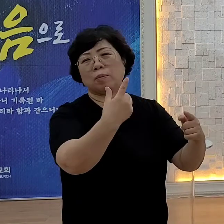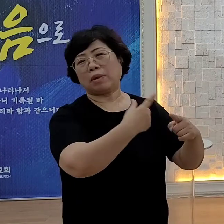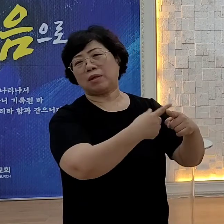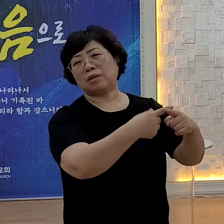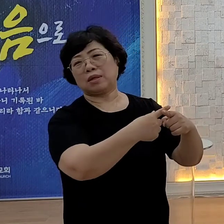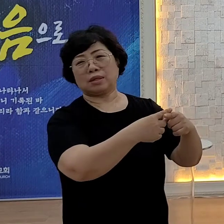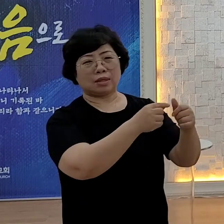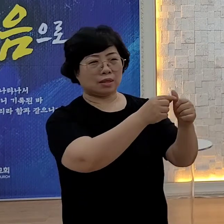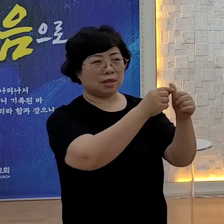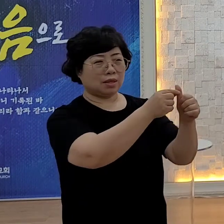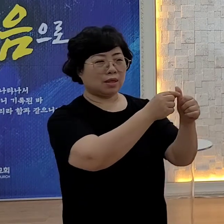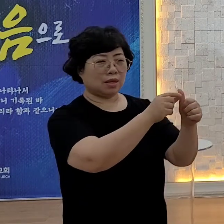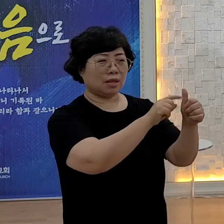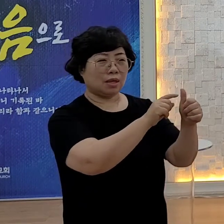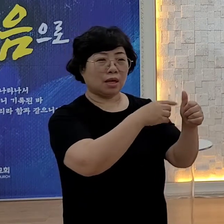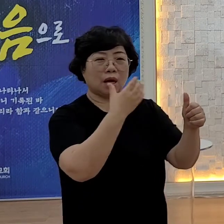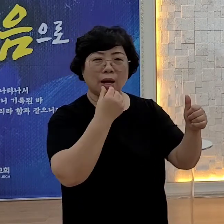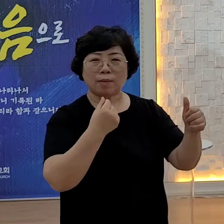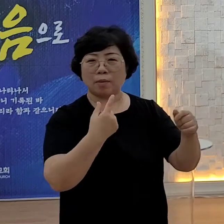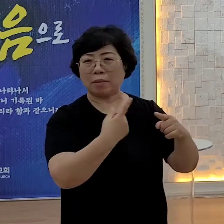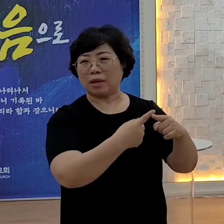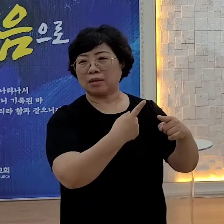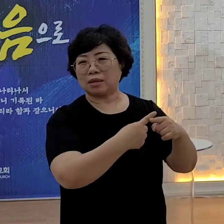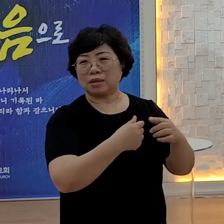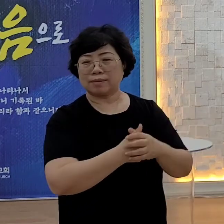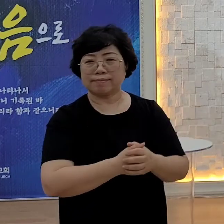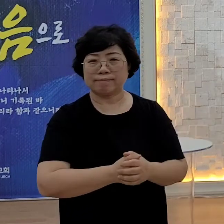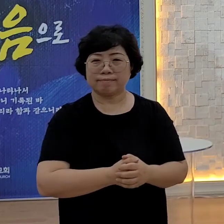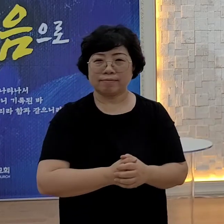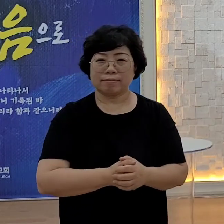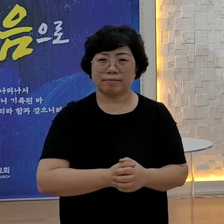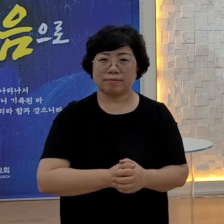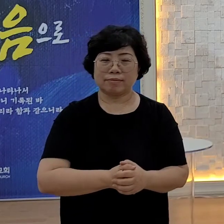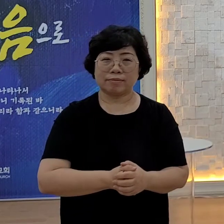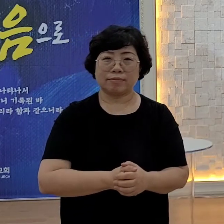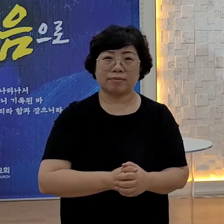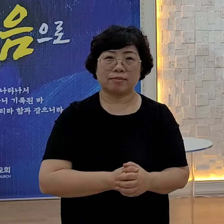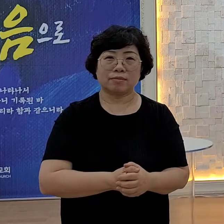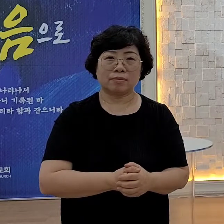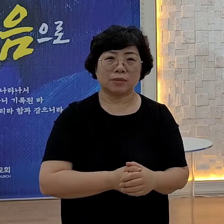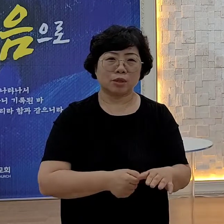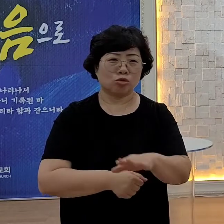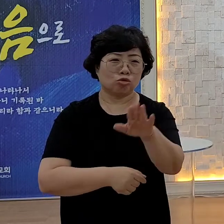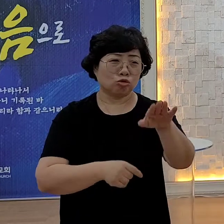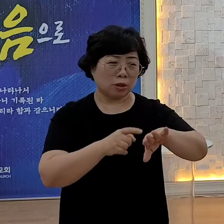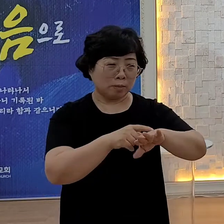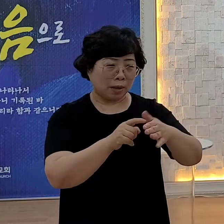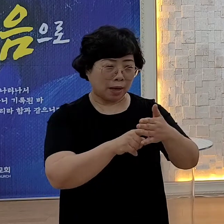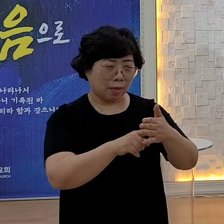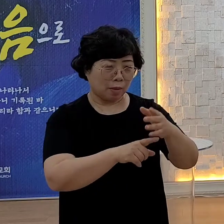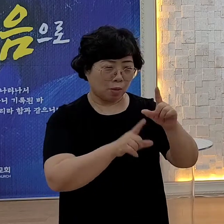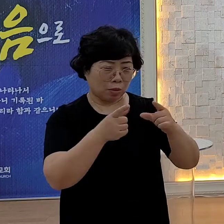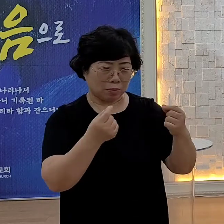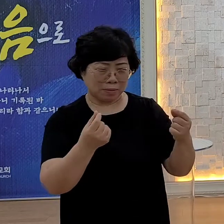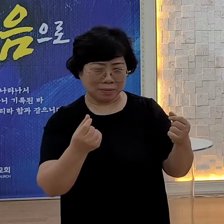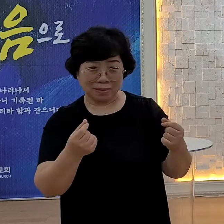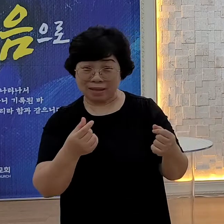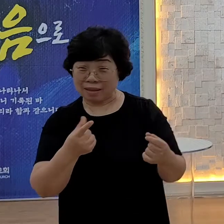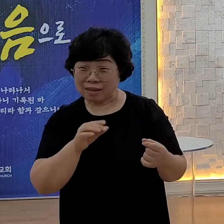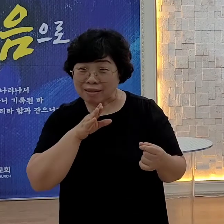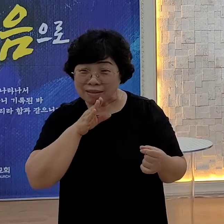아니었어요. 우리와 똑같은 성정을 가진 사람이에요. 이보세요. 우리 모습과 똑같지 않습니까? 그냥 우리는